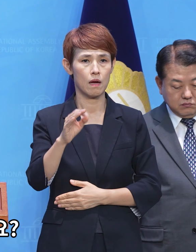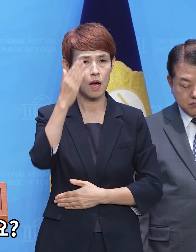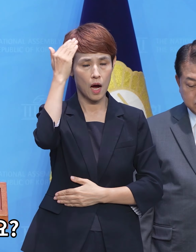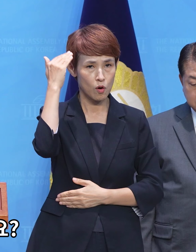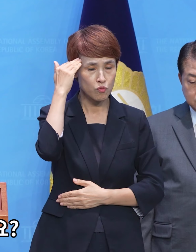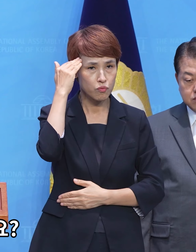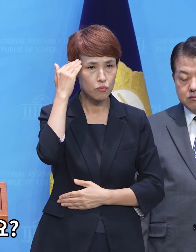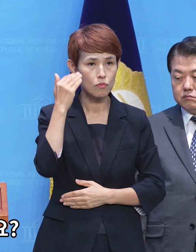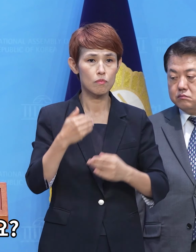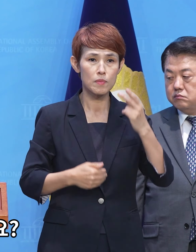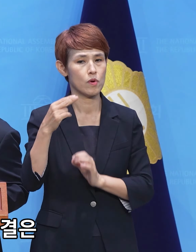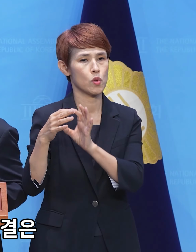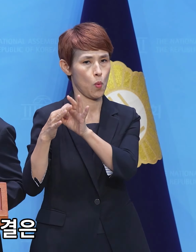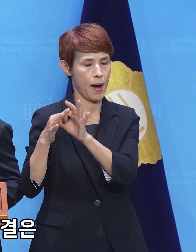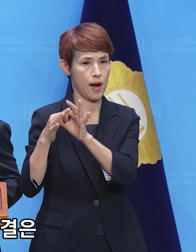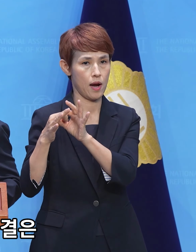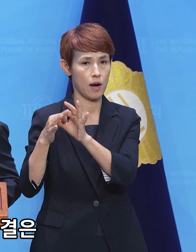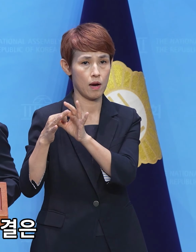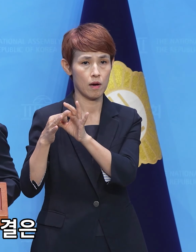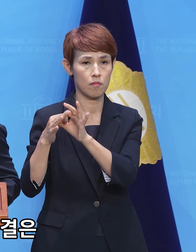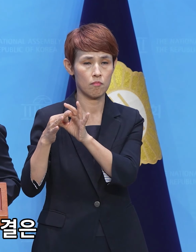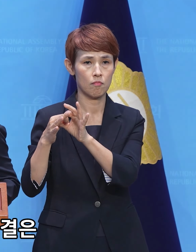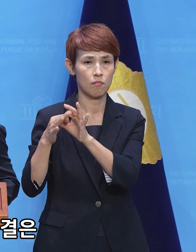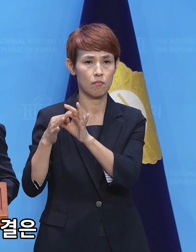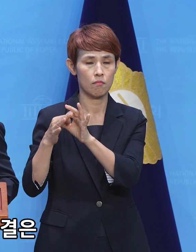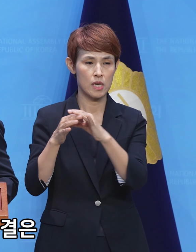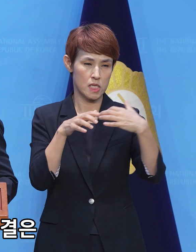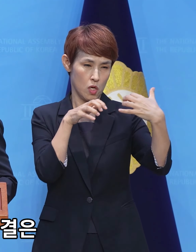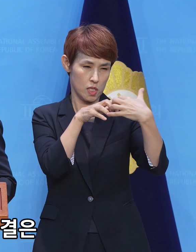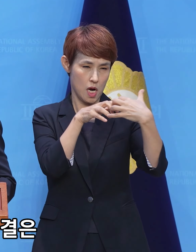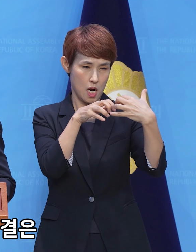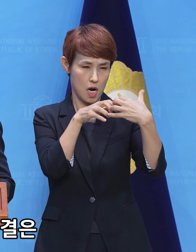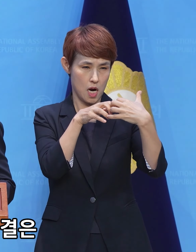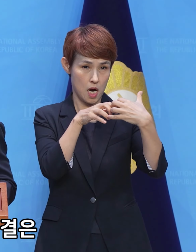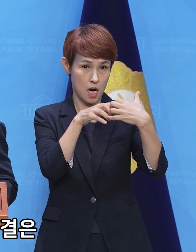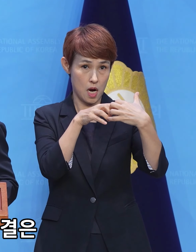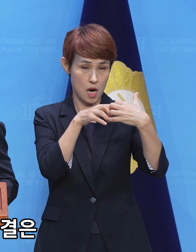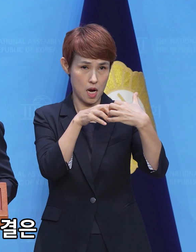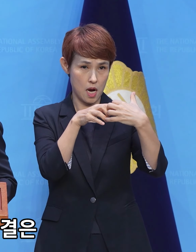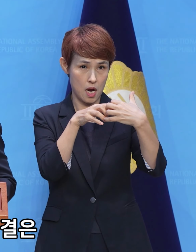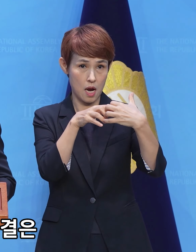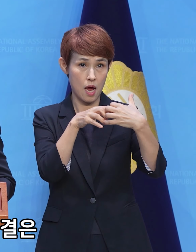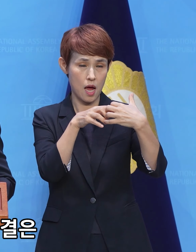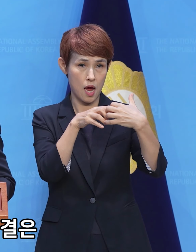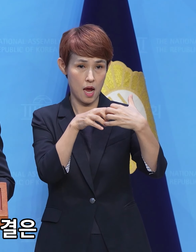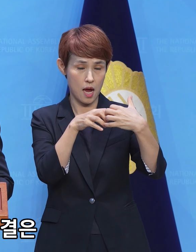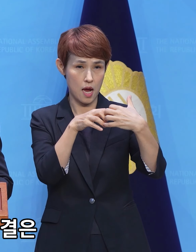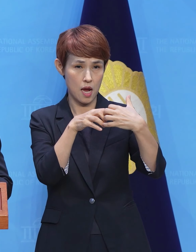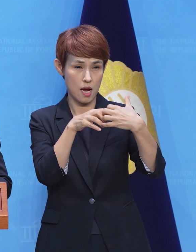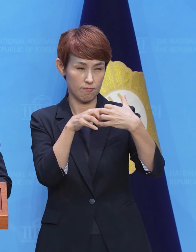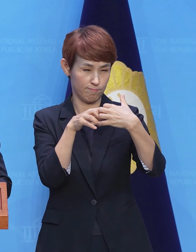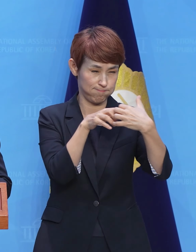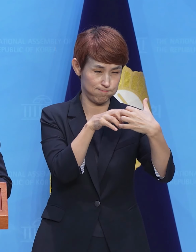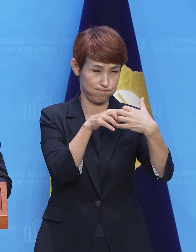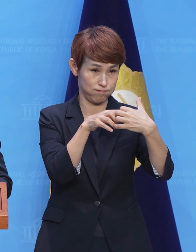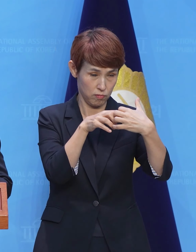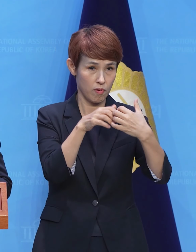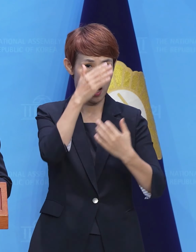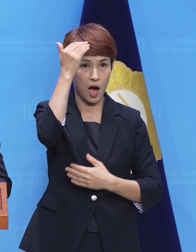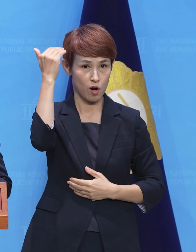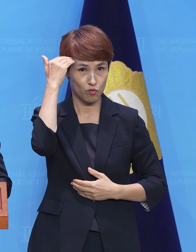한미일 동맹은 왜 안 될까요? 한미동맹에서 전쟁의 결심, 지속, 종결은 한국